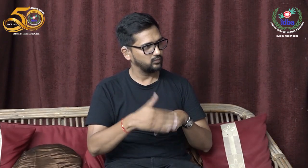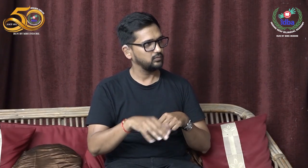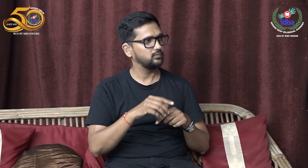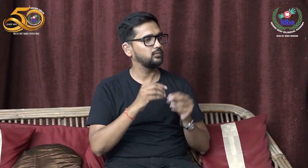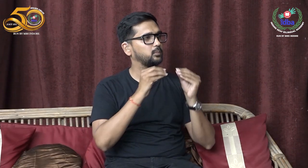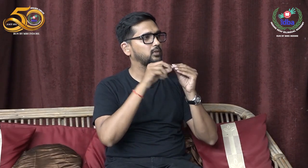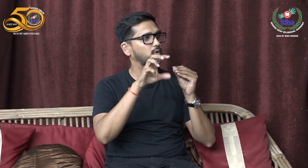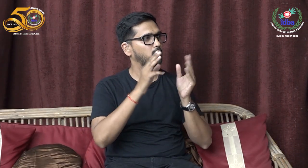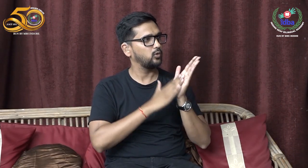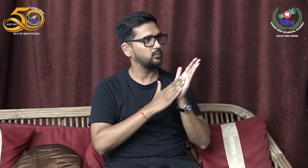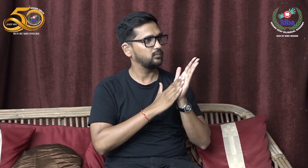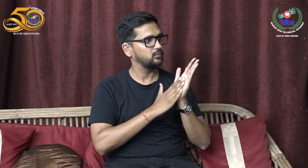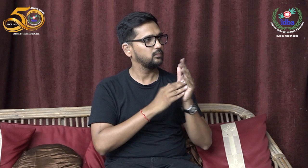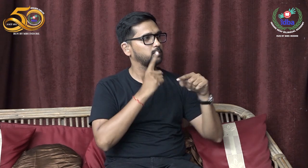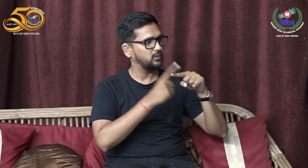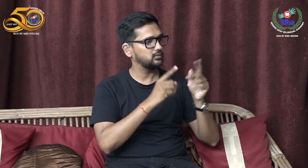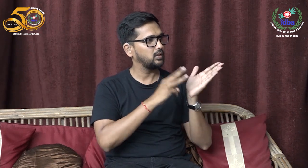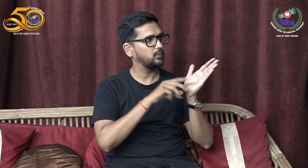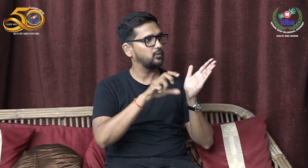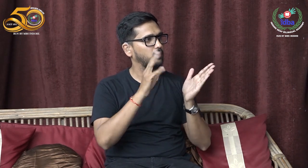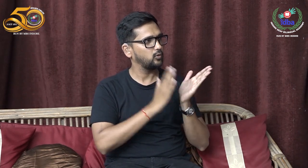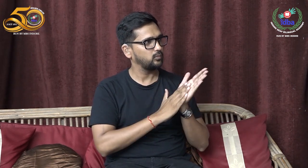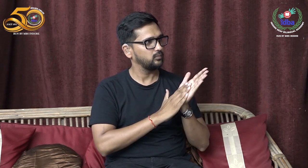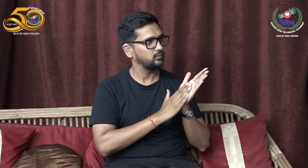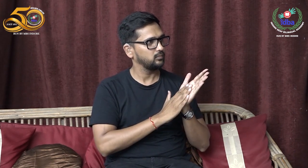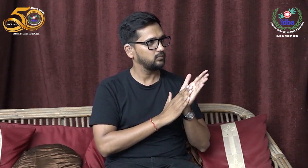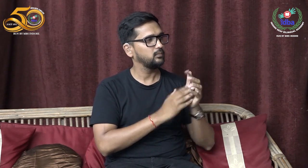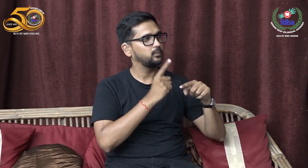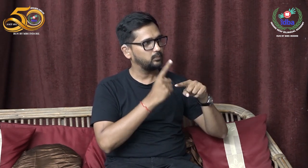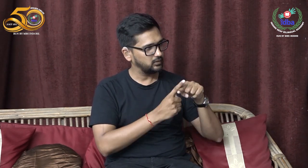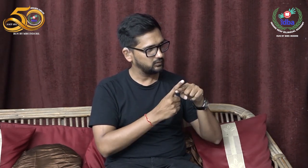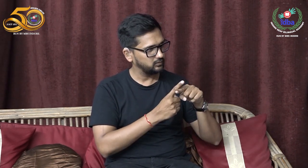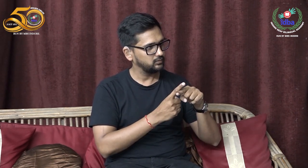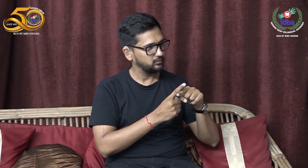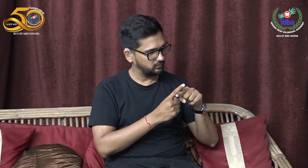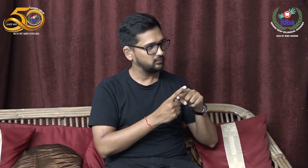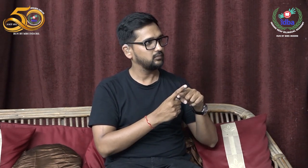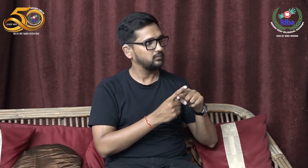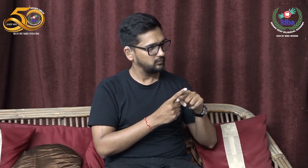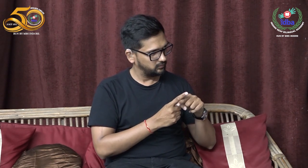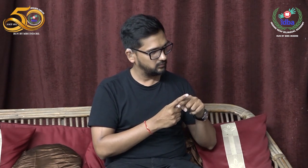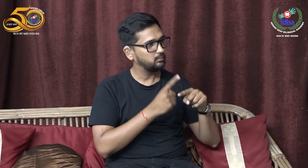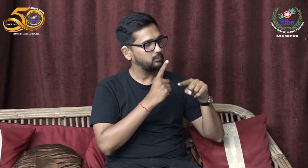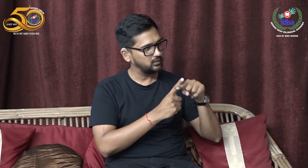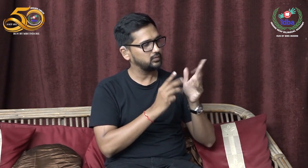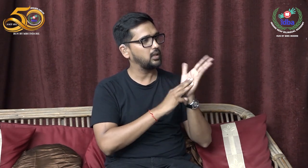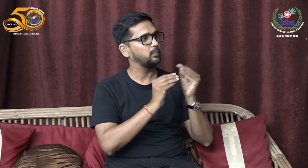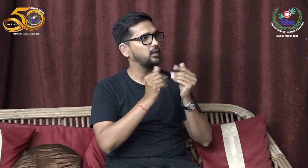हाँ, किया ना मैंने कॉलेज। मैंने BCom किया था, प्लस मेरा MCom भी हो चुका है। उसके आपका अलावा MCom भी हो चुका है? जी हाँ,